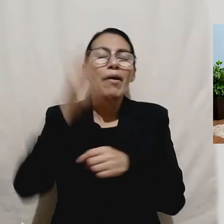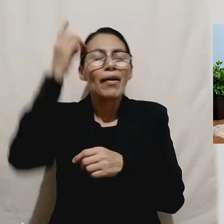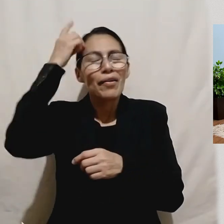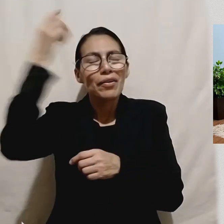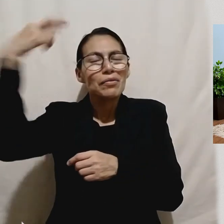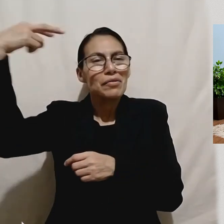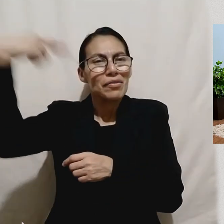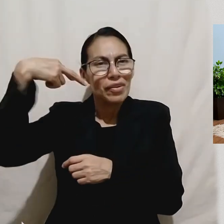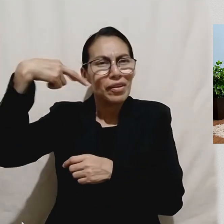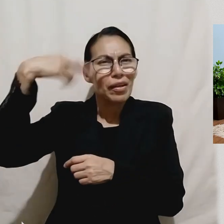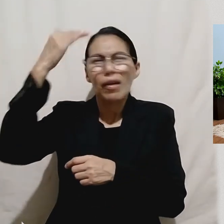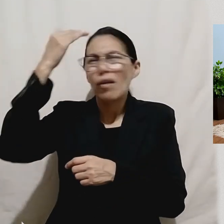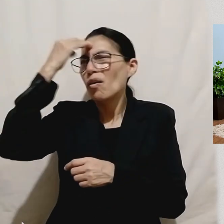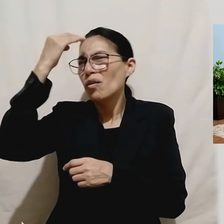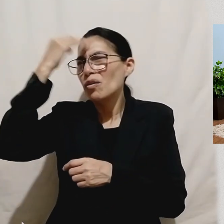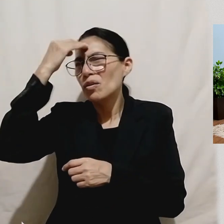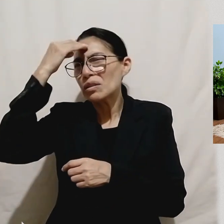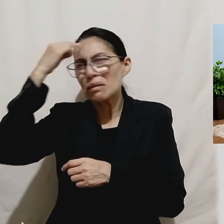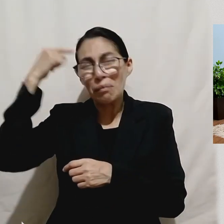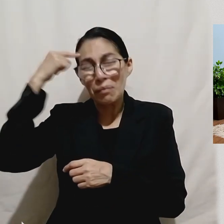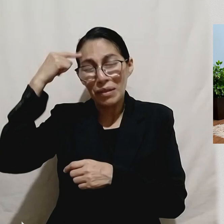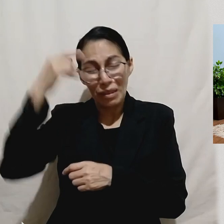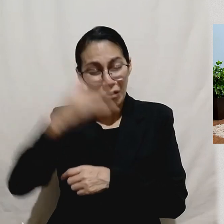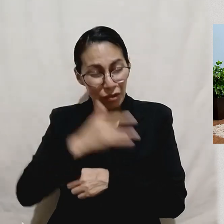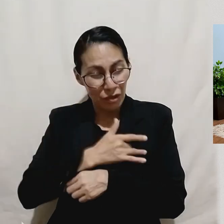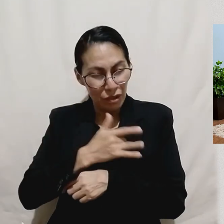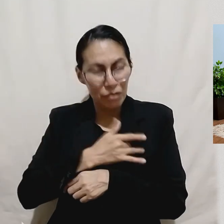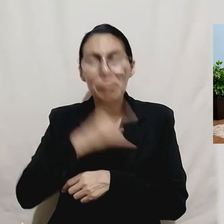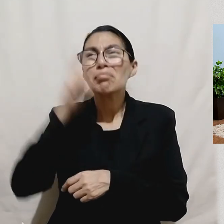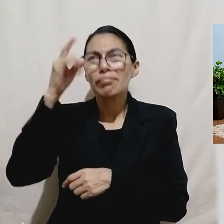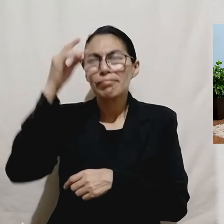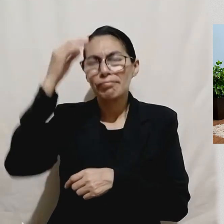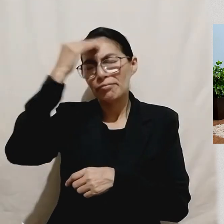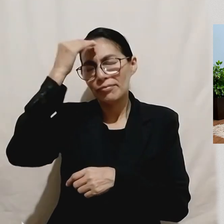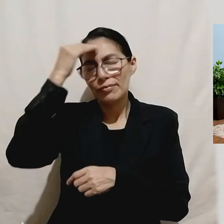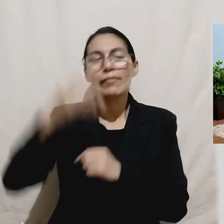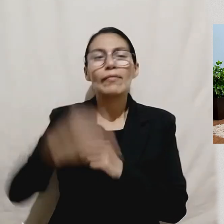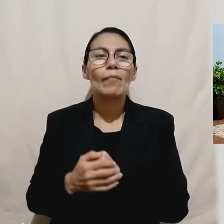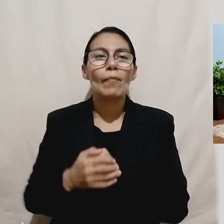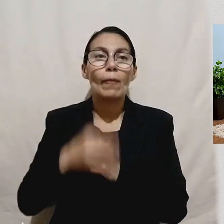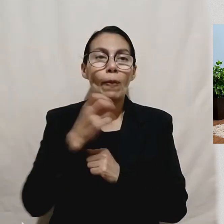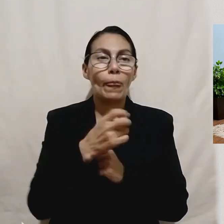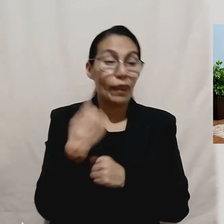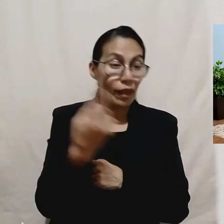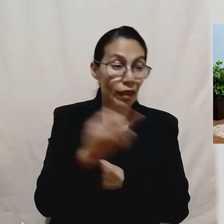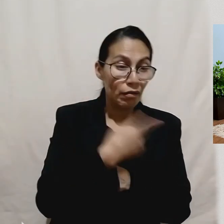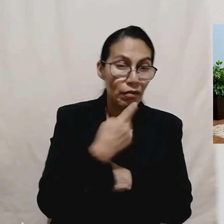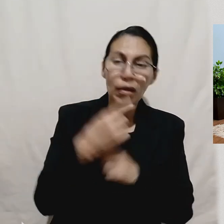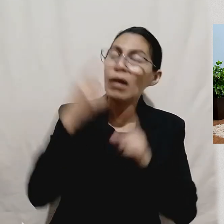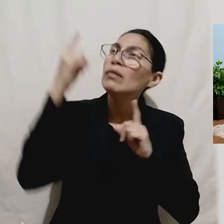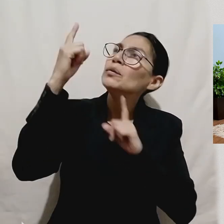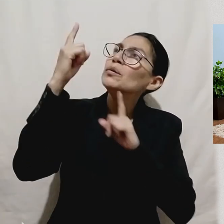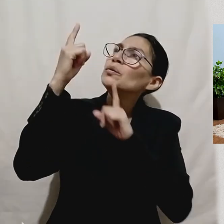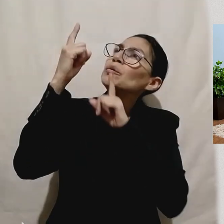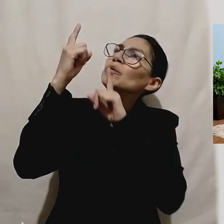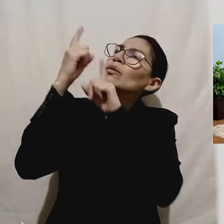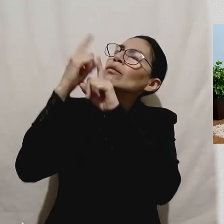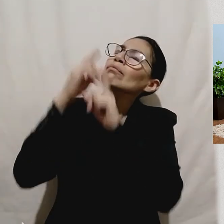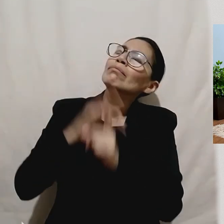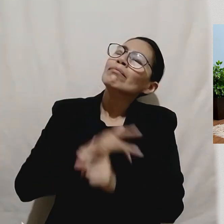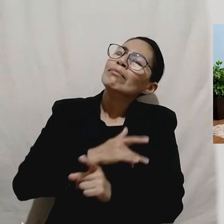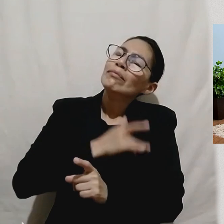porque a Dios conoce nuestro corazón yo puedo creer que lo que tú acabas de decir es que debemos acercarnos